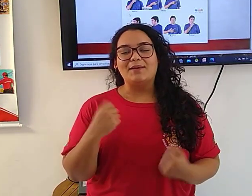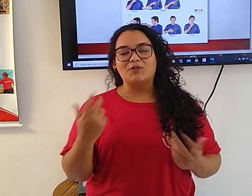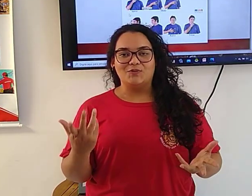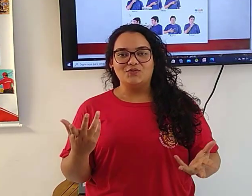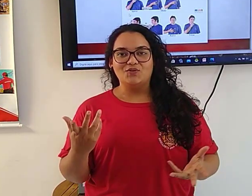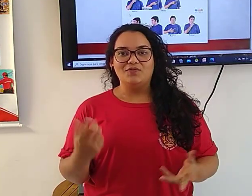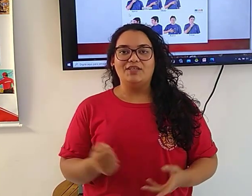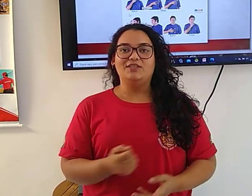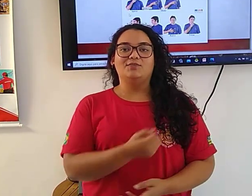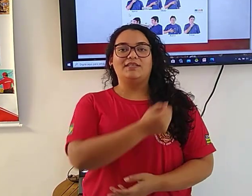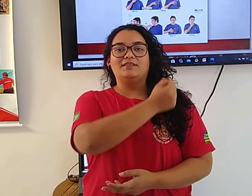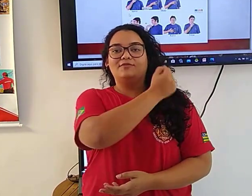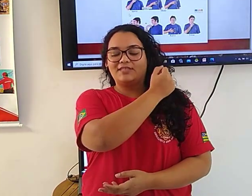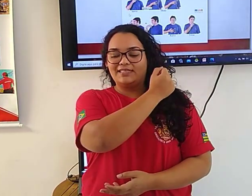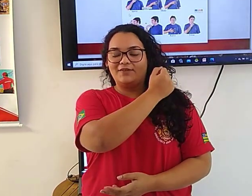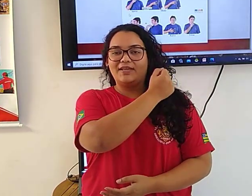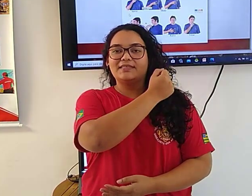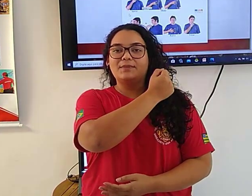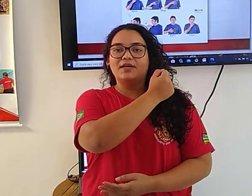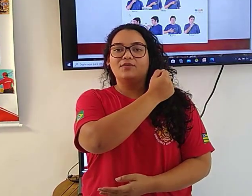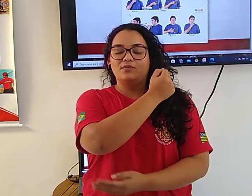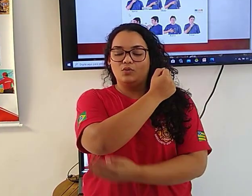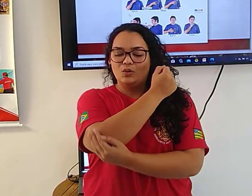pessoas ouvintes, mas você atravessa a mão.